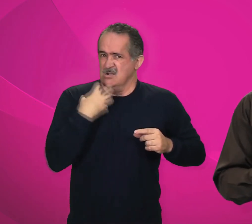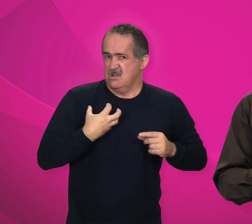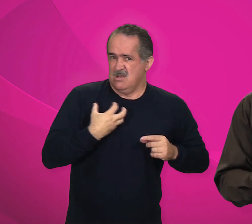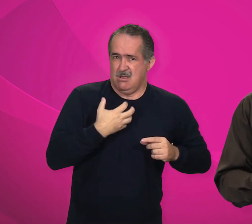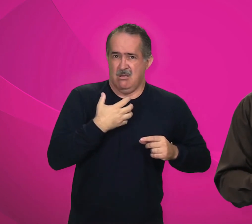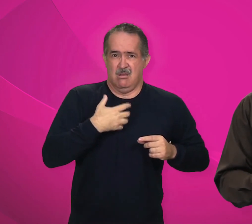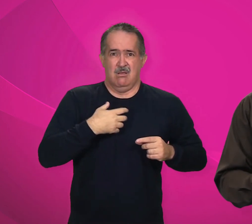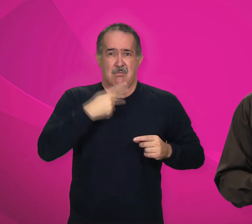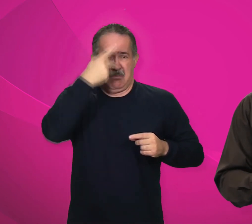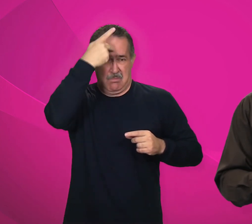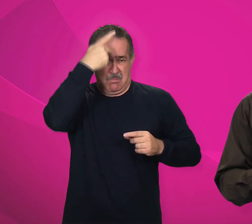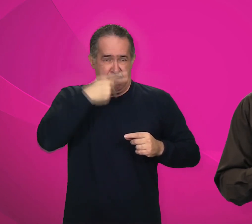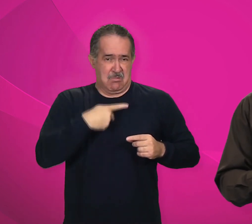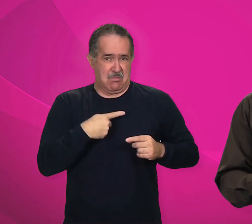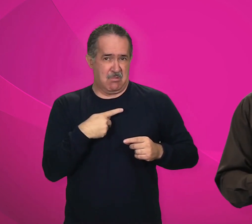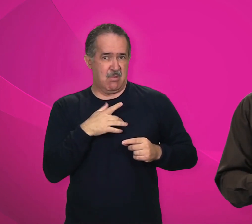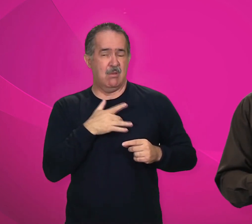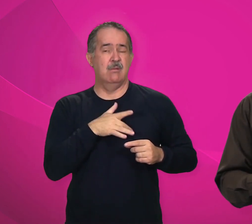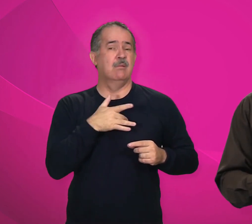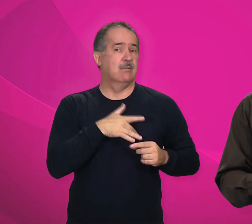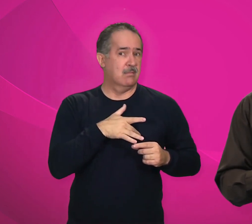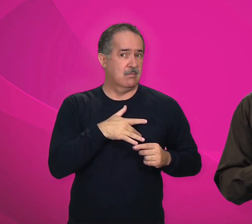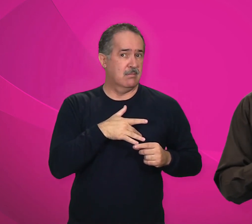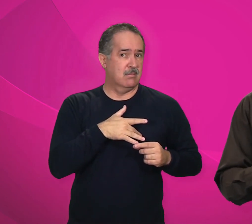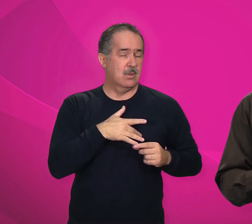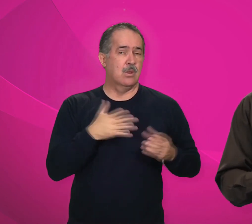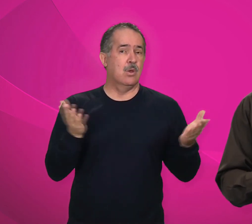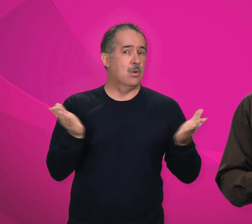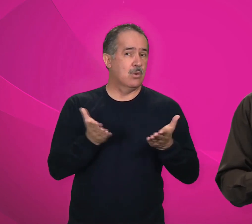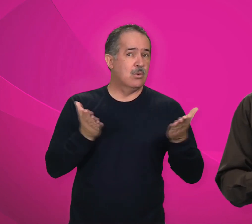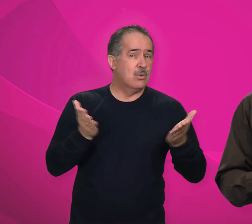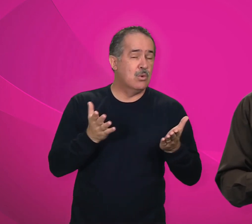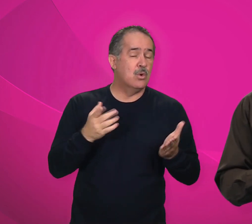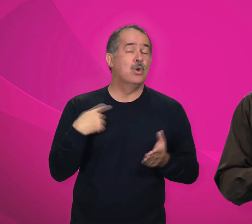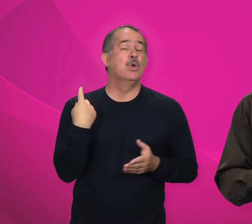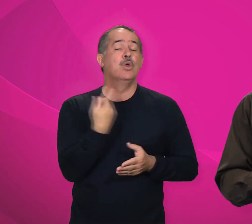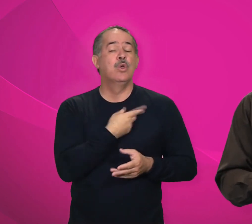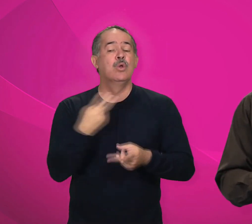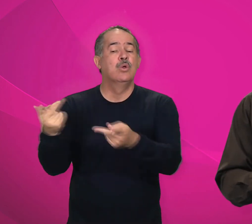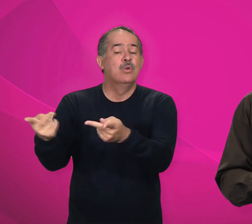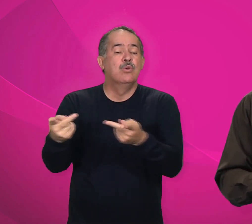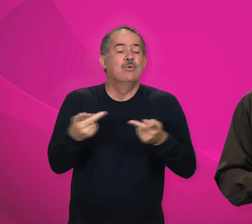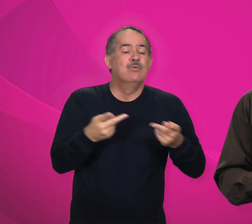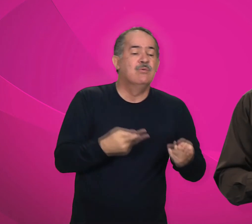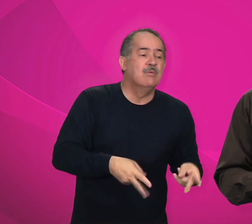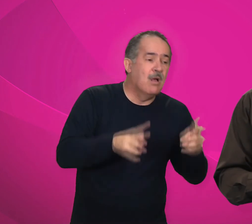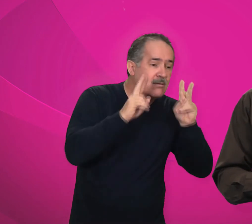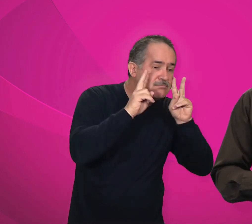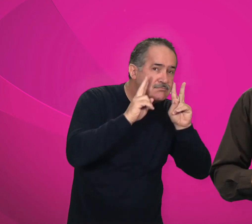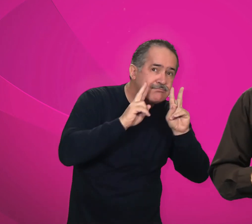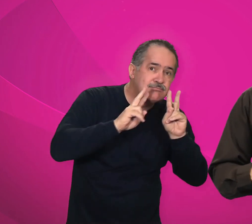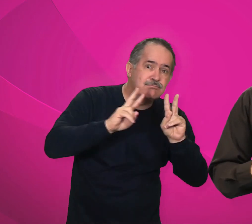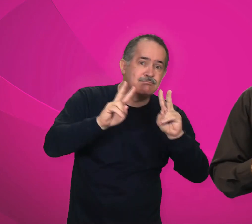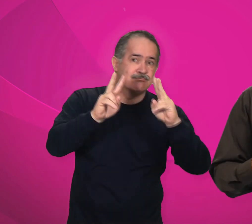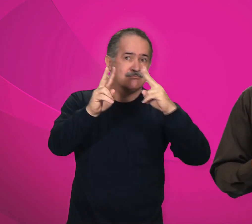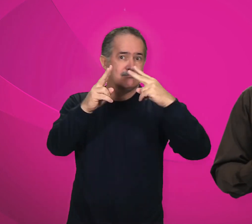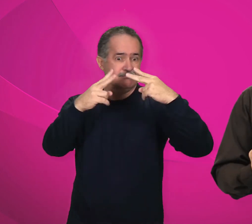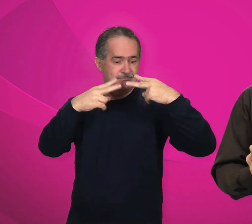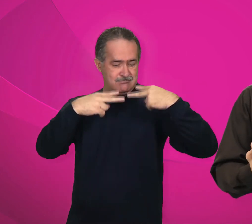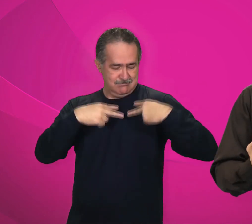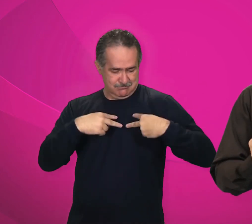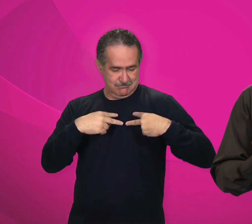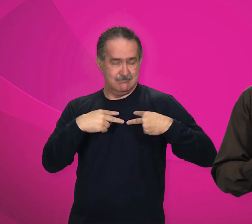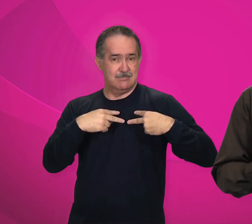orgulho, raiva, egoísmo, medo? Hoje, somos convidados a lançar